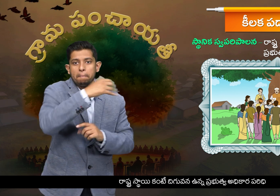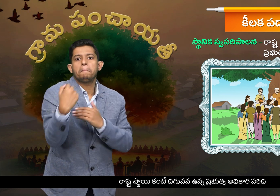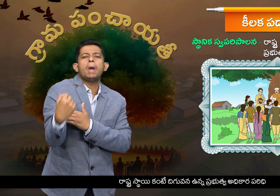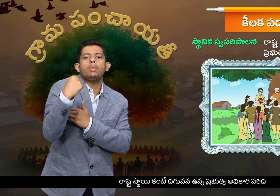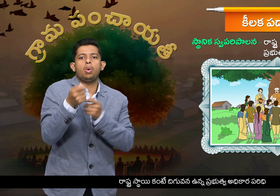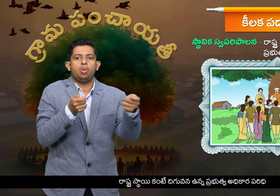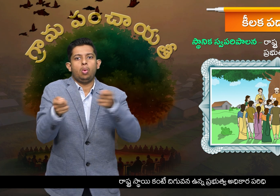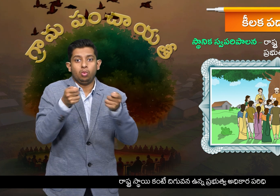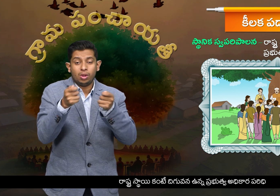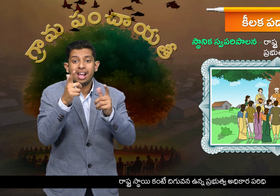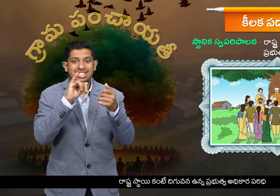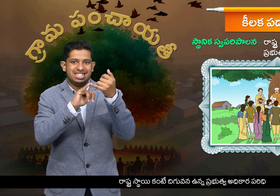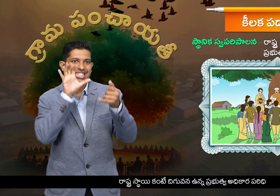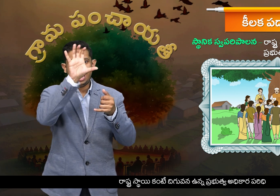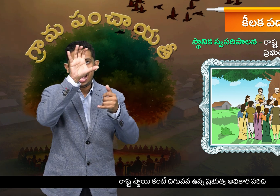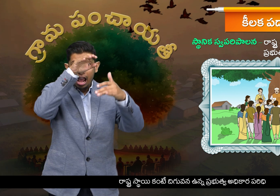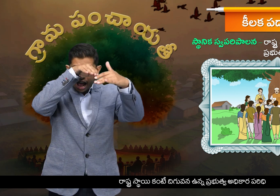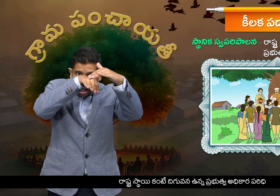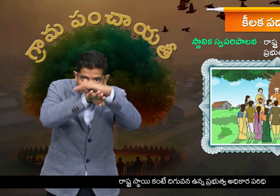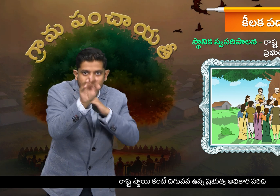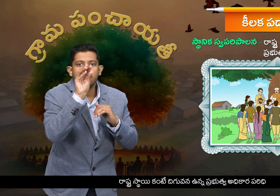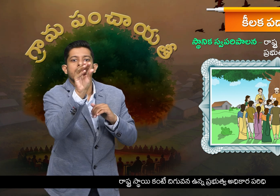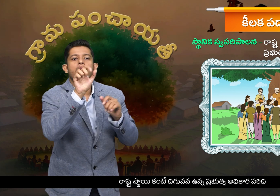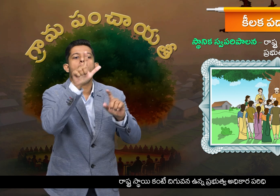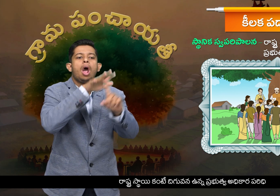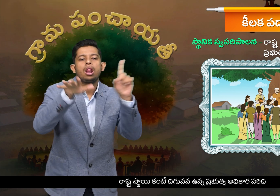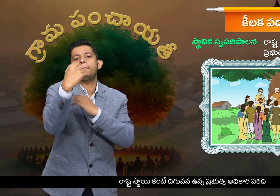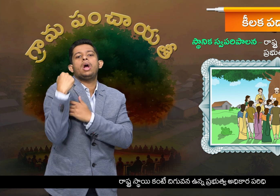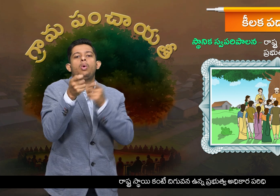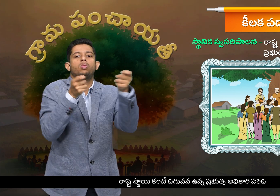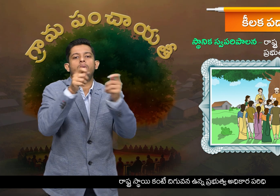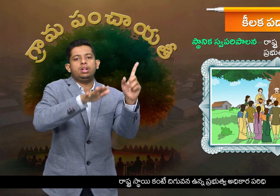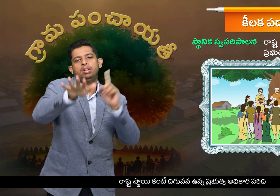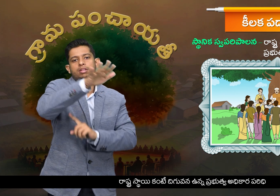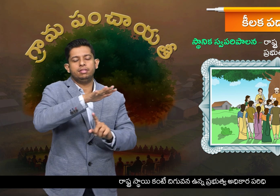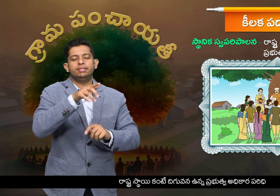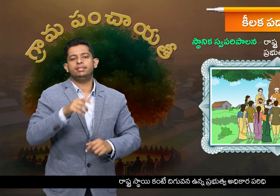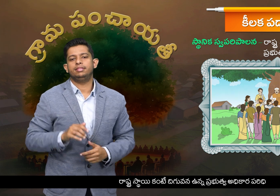రాష్ట్ర స్థాయి కంటే దిగువన ఉన్న ప్రభుత్వ అధికార పరిధి.